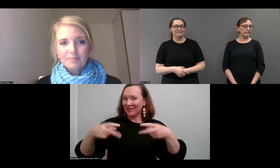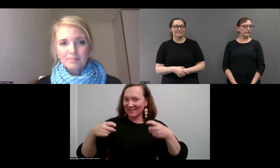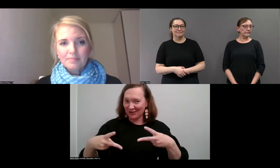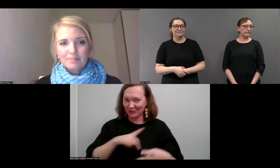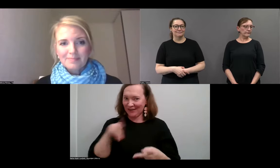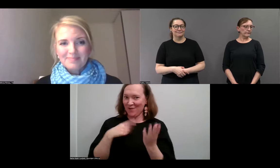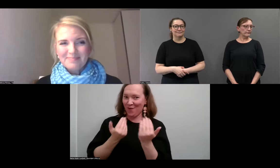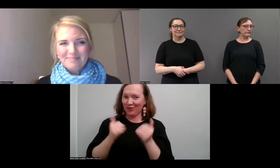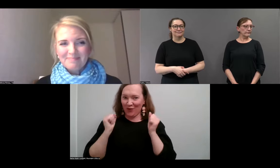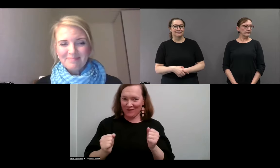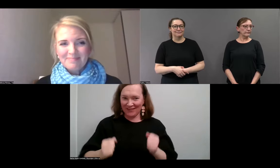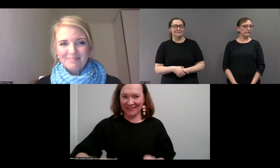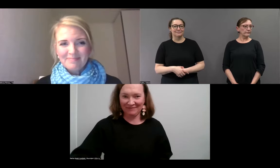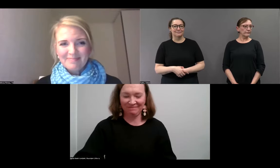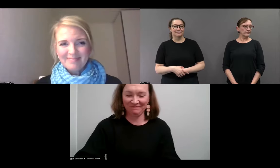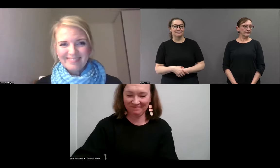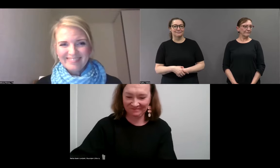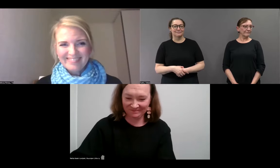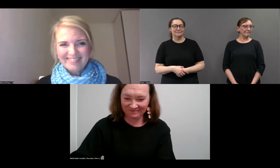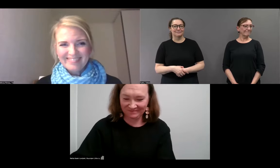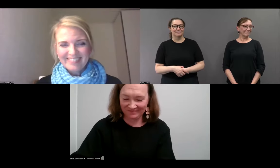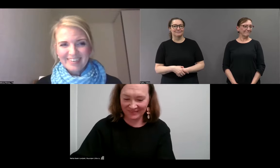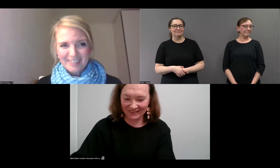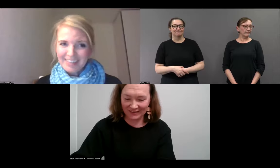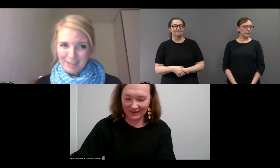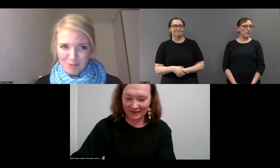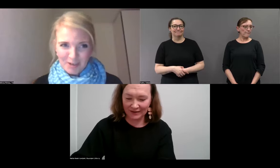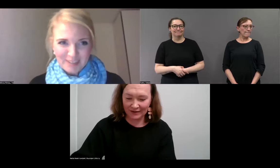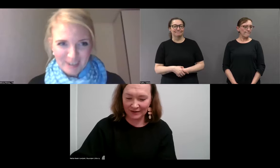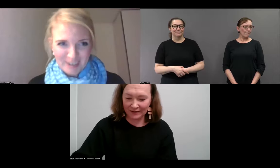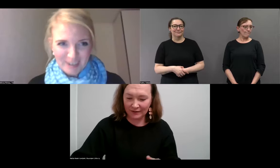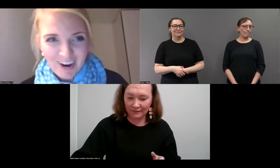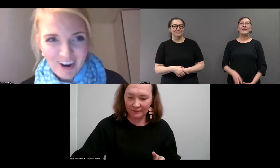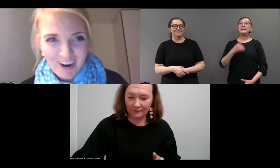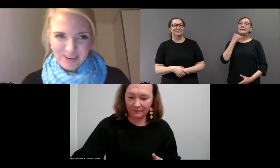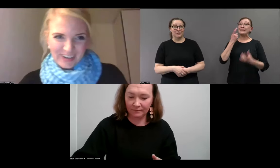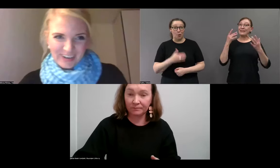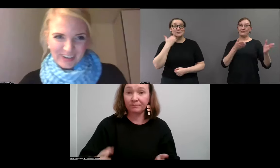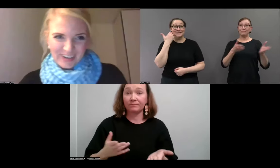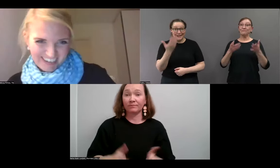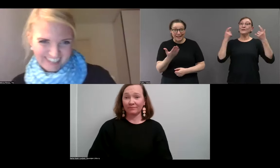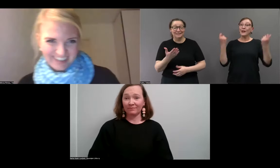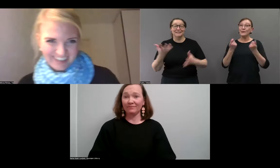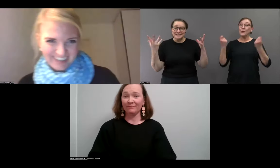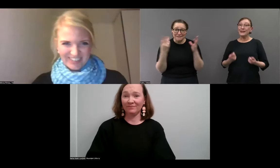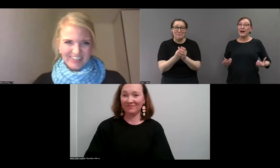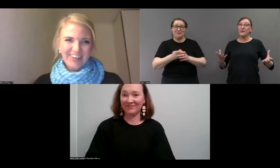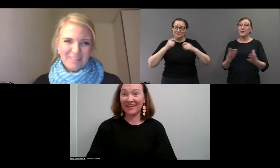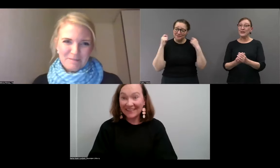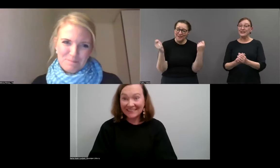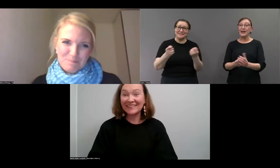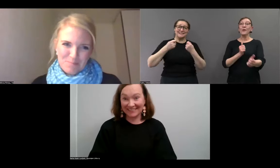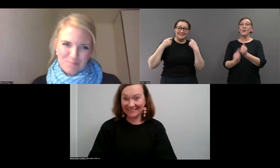Milloin me näemme sen päivän, kun urheiluruudussa on tekstitys? Sitten juhlitaan kaikki yhdessä, kun niin tapahtuu.